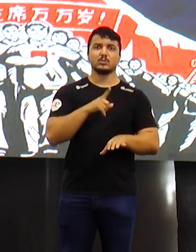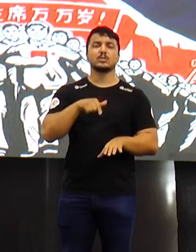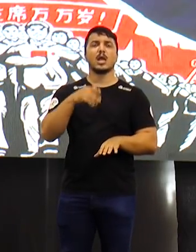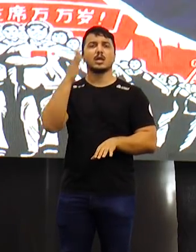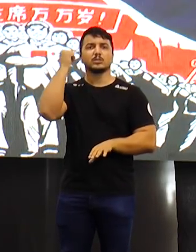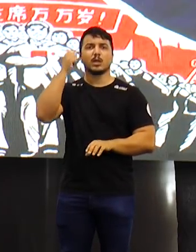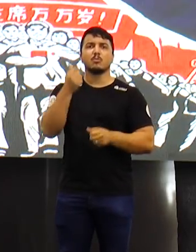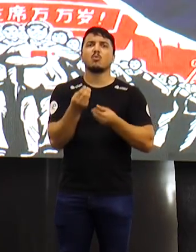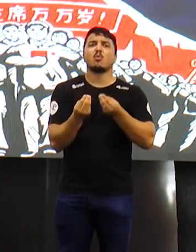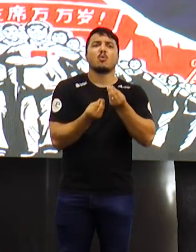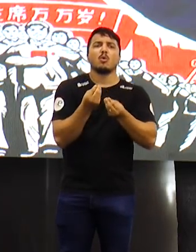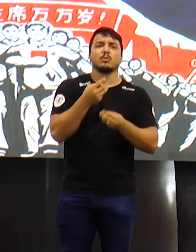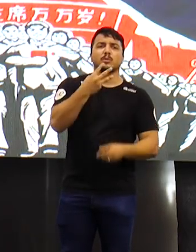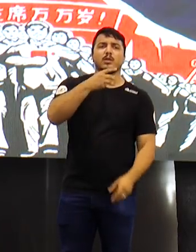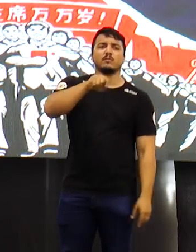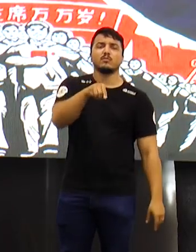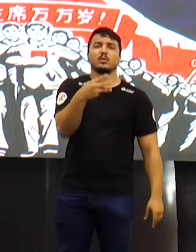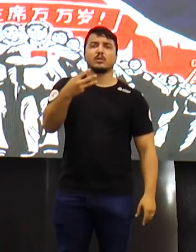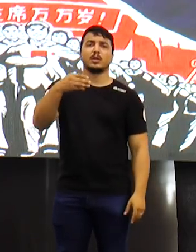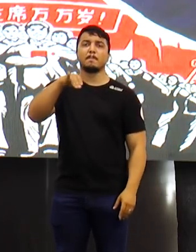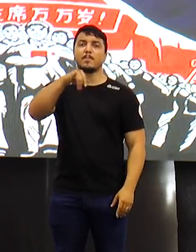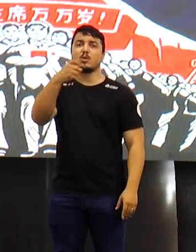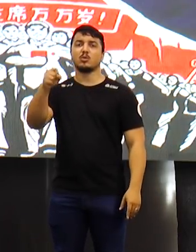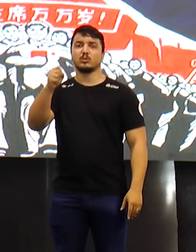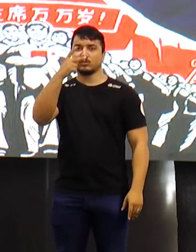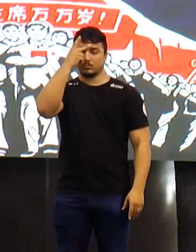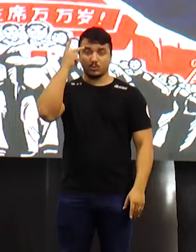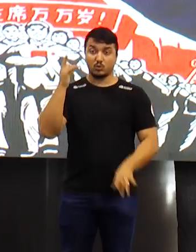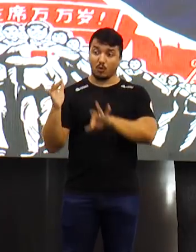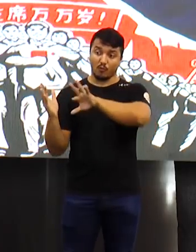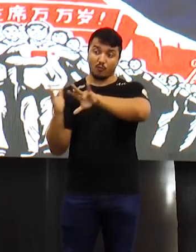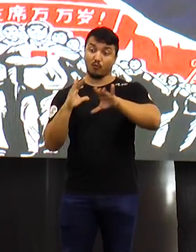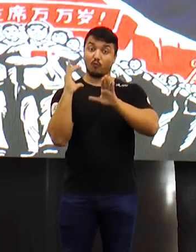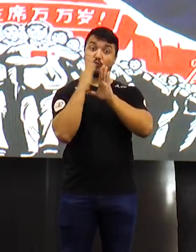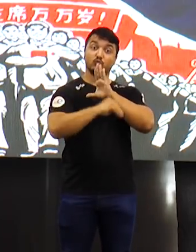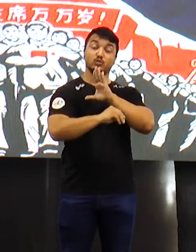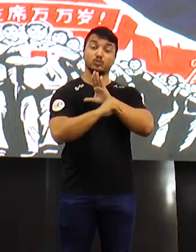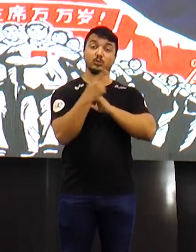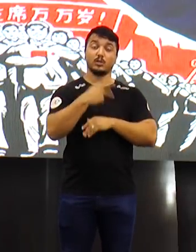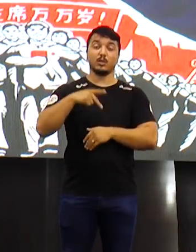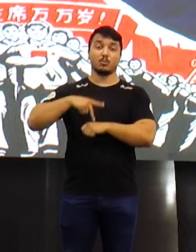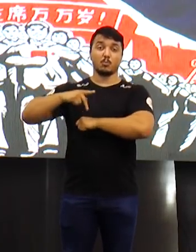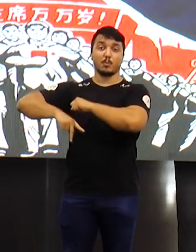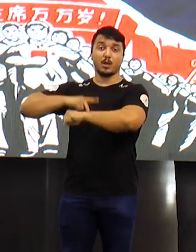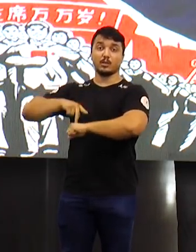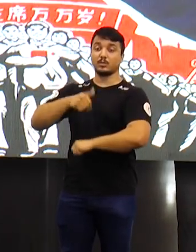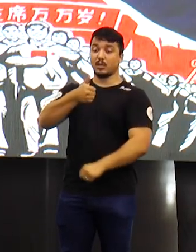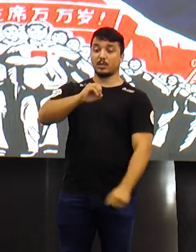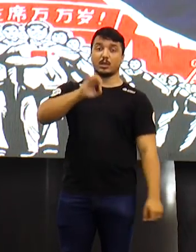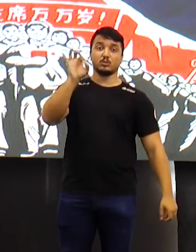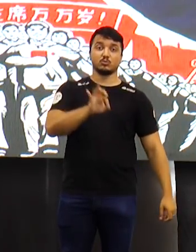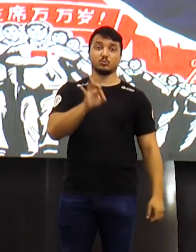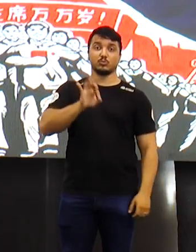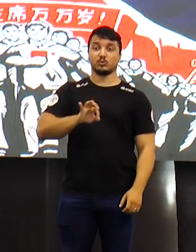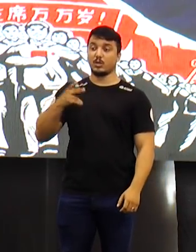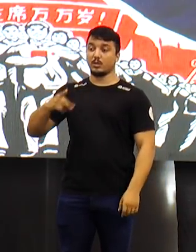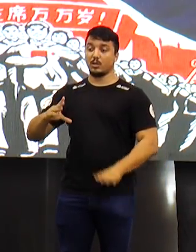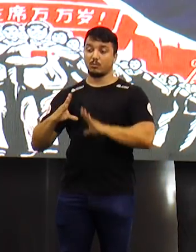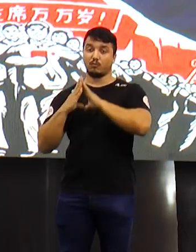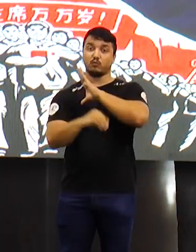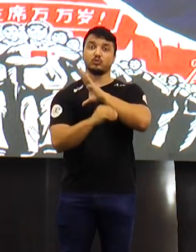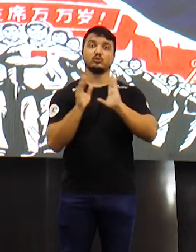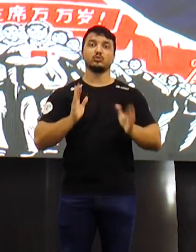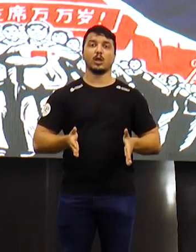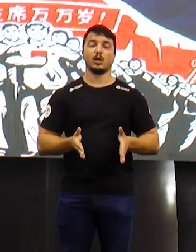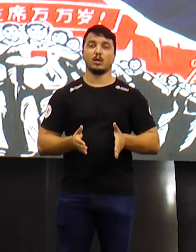que significa 3,3 milhões de venezuelanos que fugiram do país? representa 10% da população do país, que já deixou o